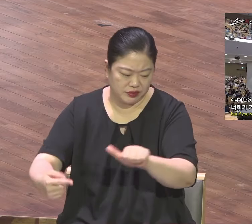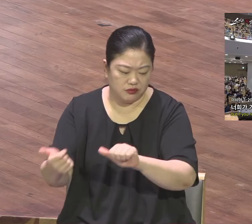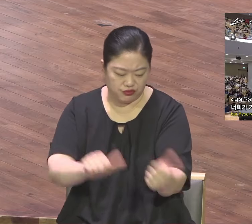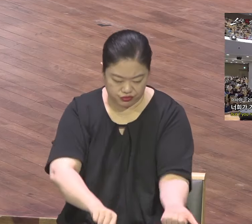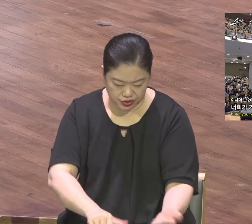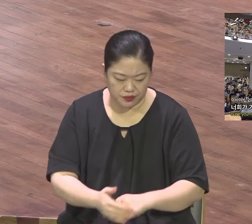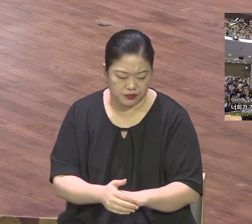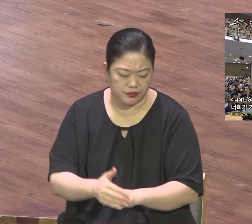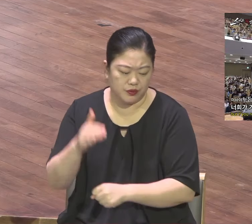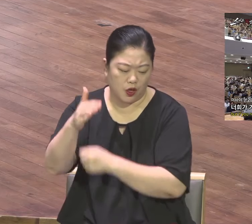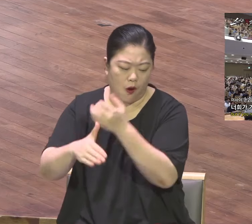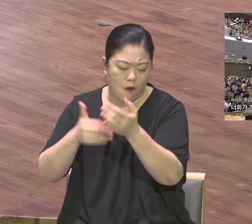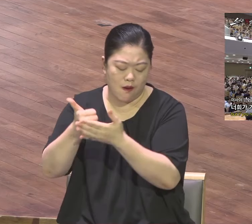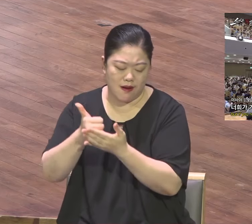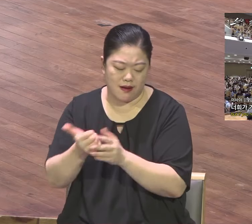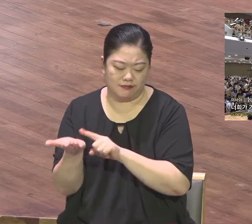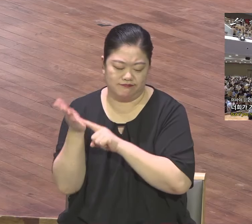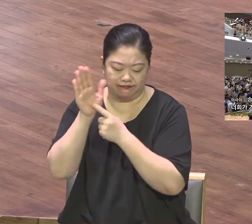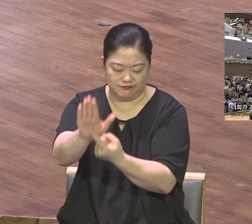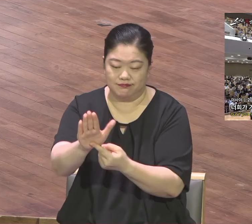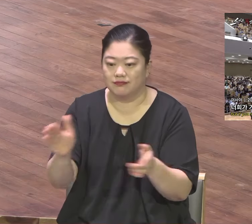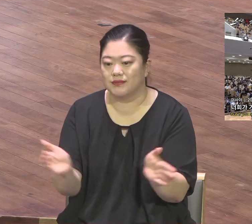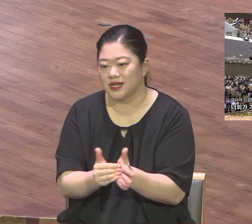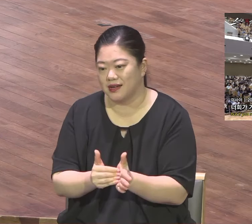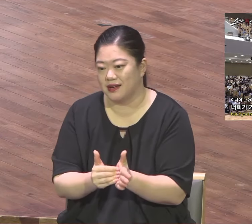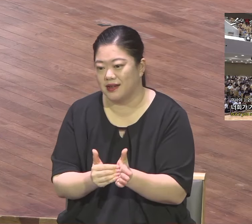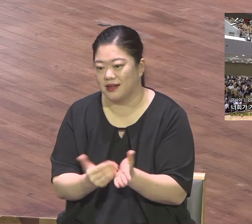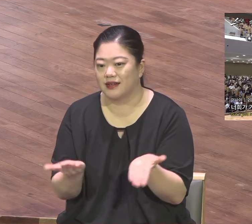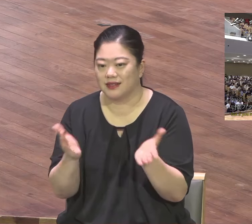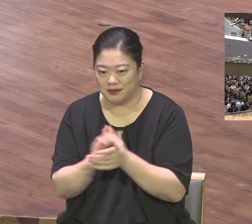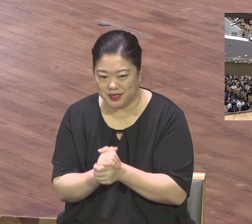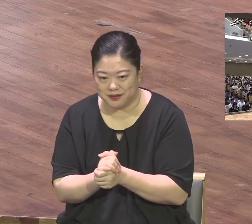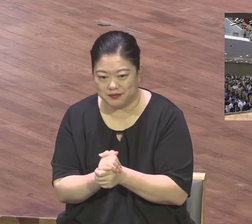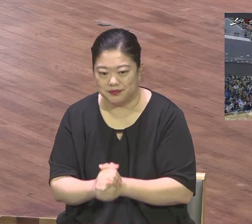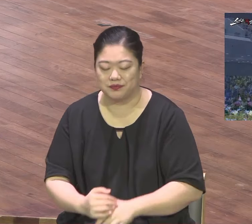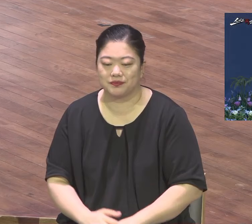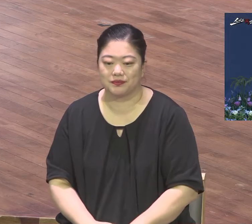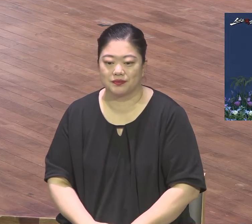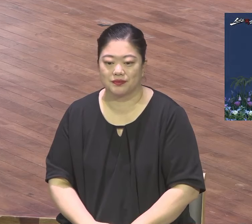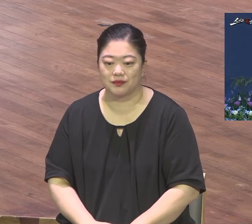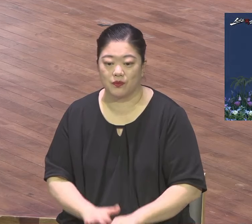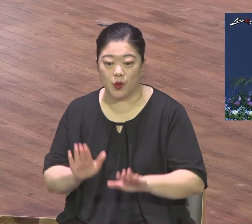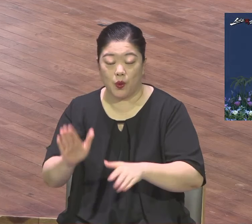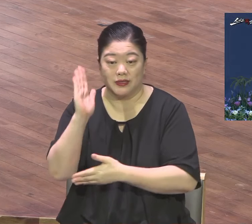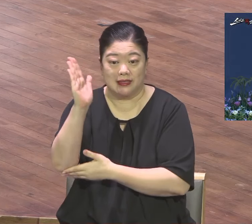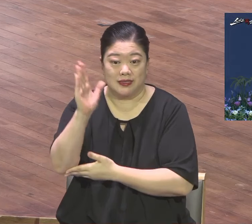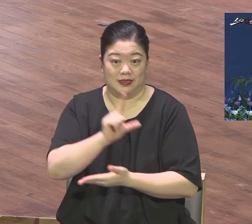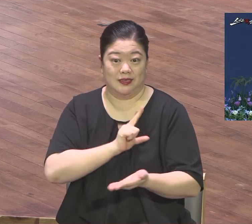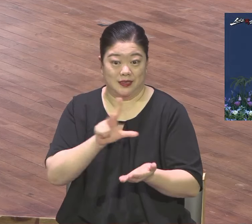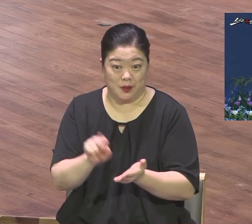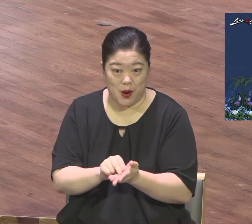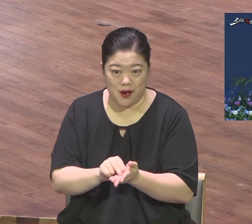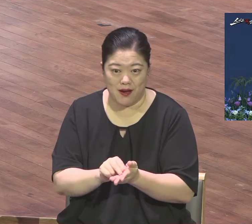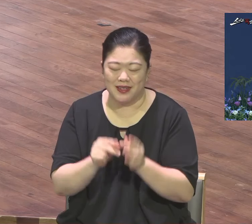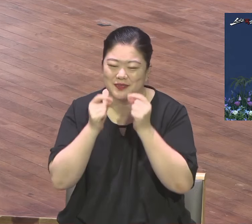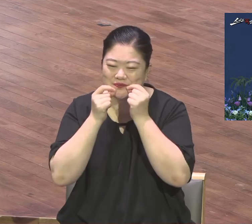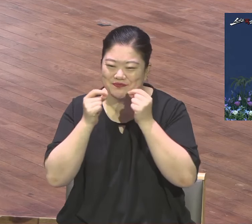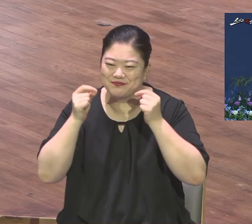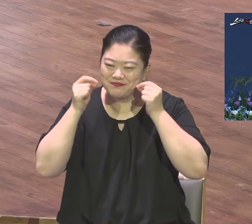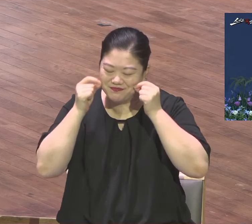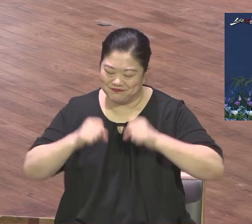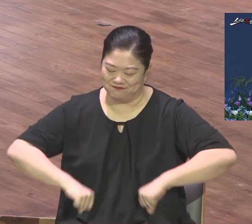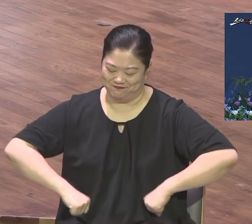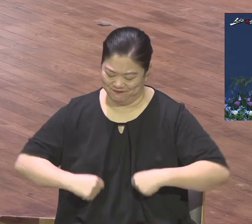삼켜지리라. 여호와의 입의 말씀이니라. 아멘. 즐겨 순종하자라는 제목으로